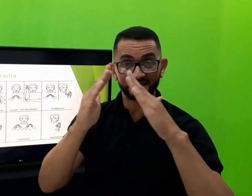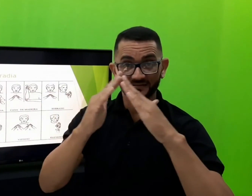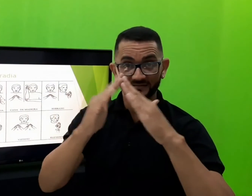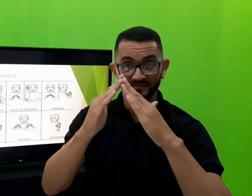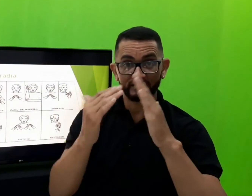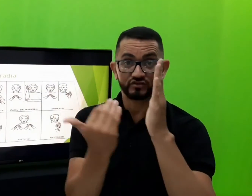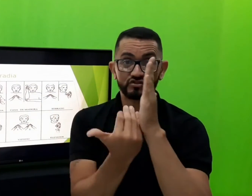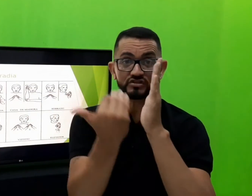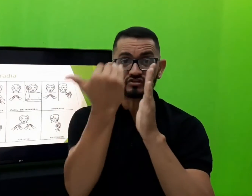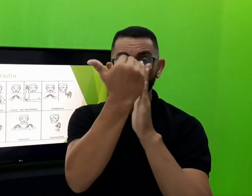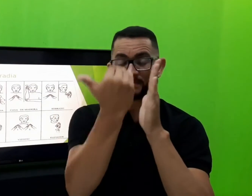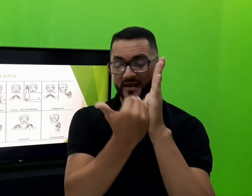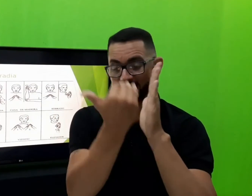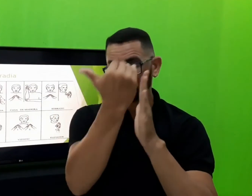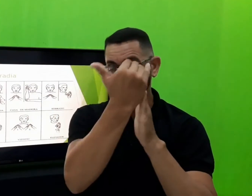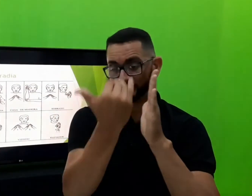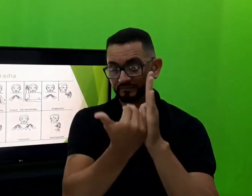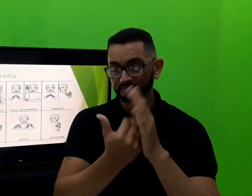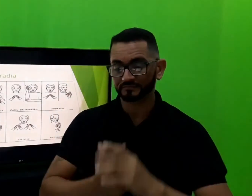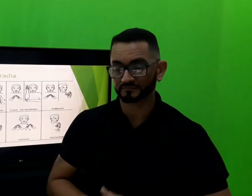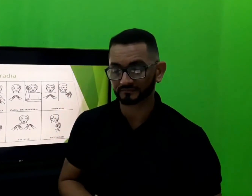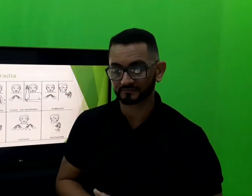casa de sobrado,